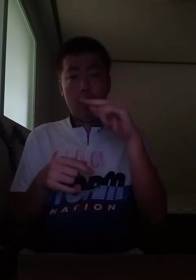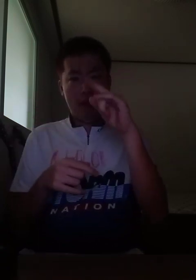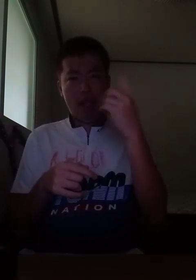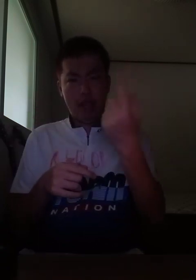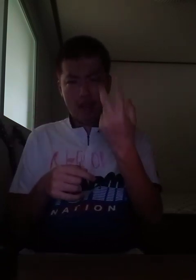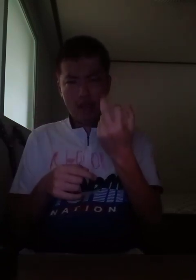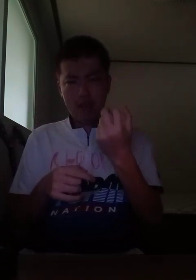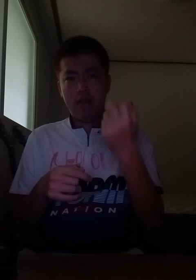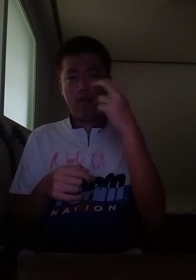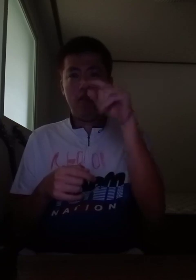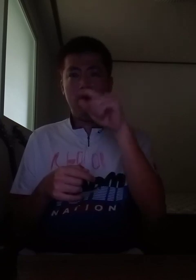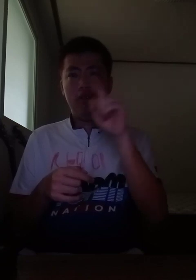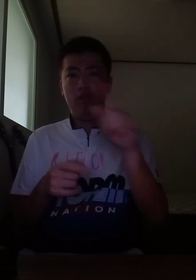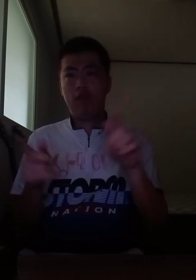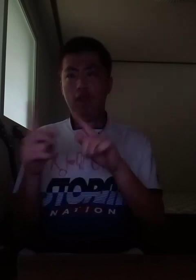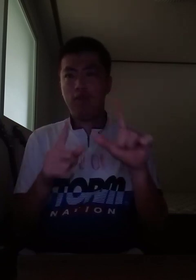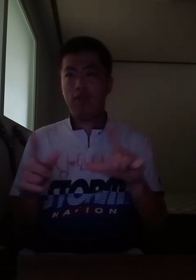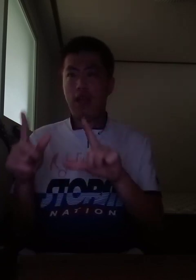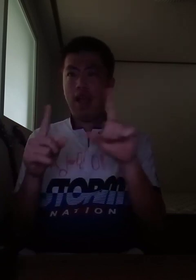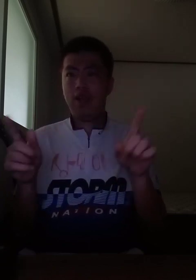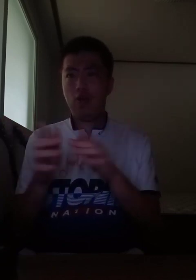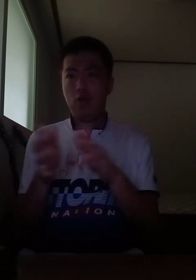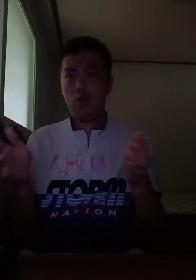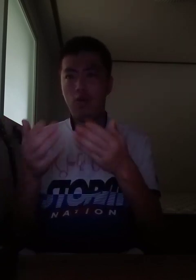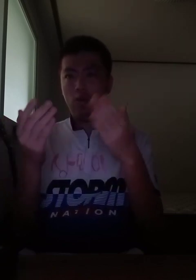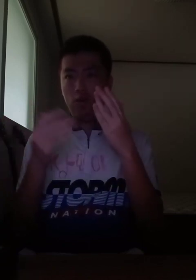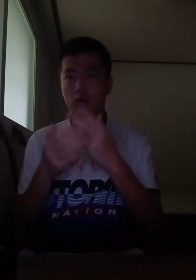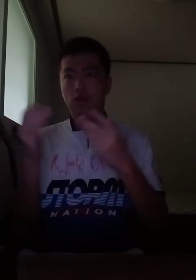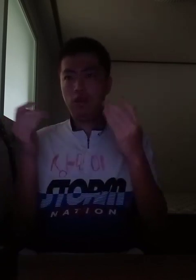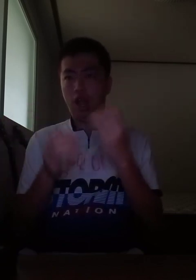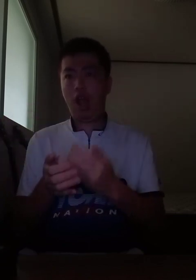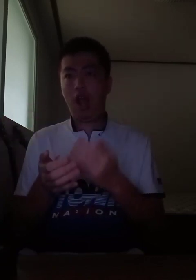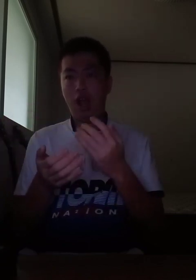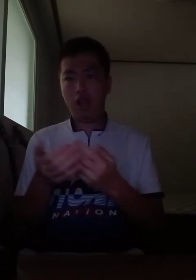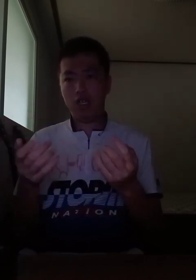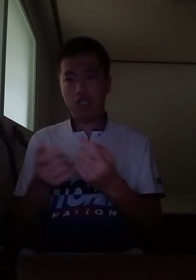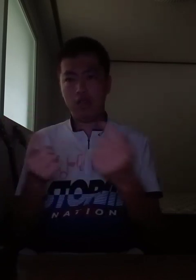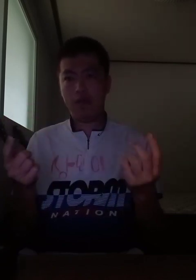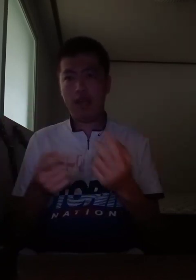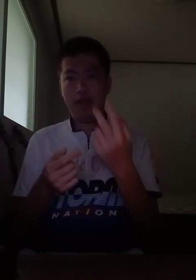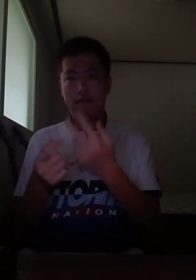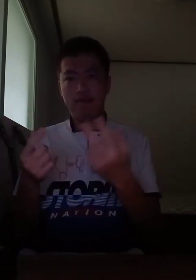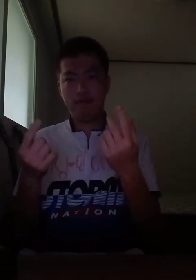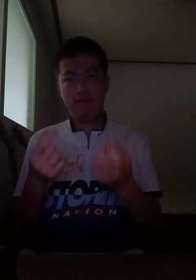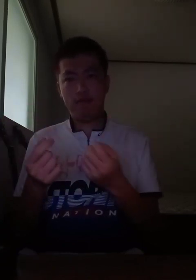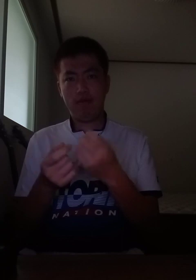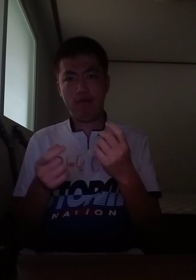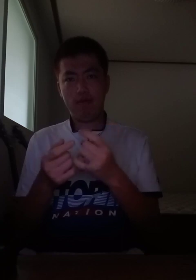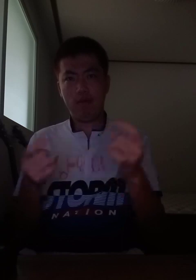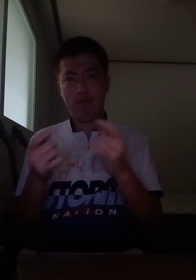시범 운영을 거쳐 다음 달부터 한강공원 여자 화장실과 장애인 화장실 140곳 전체에서 본격